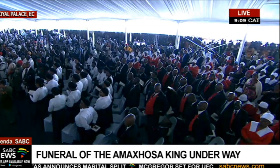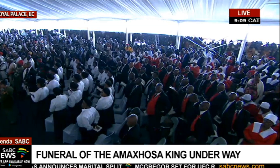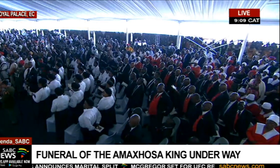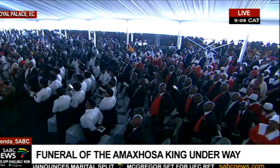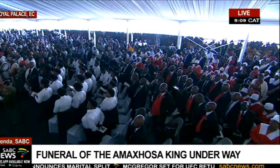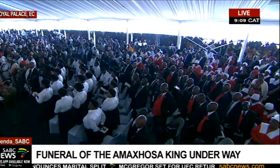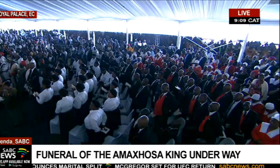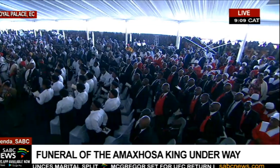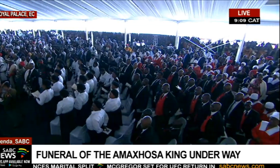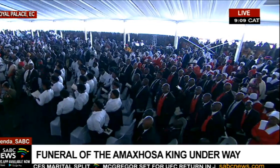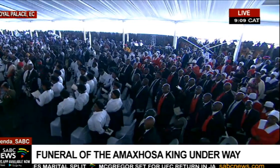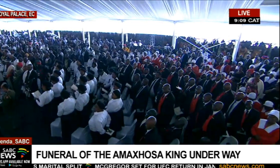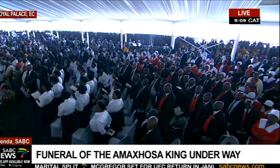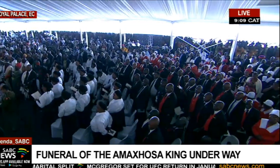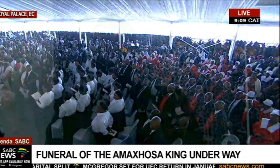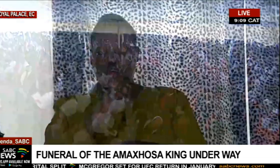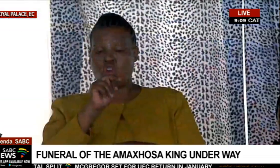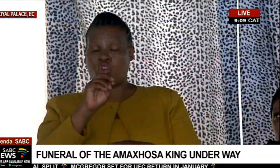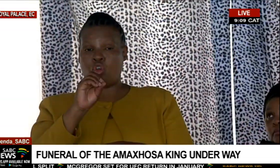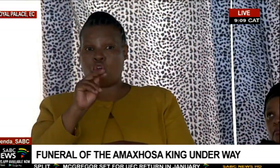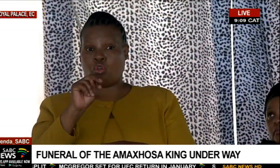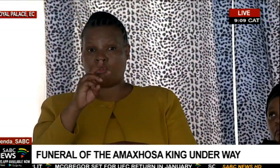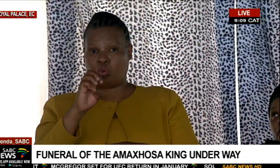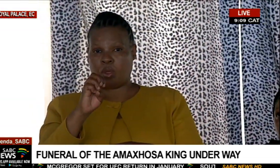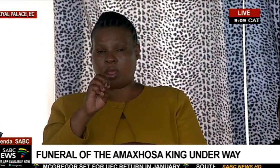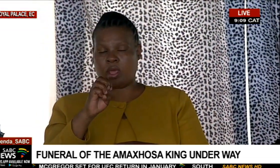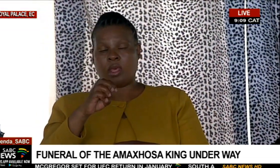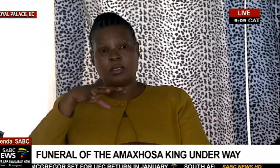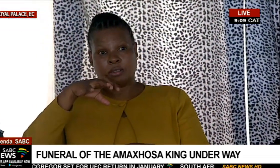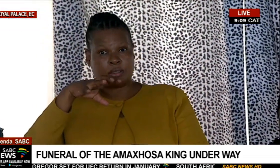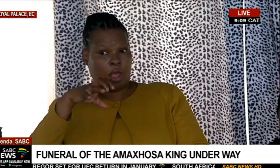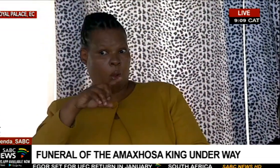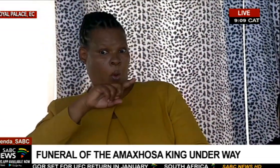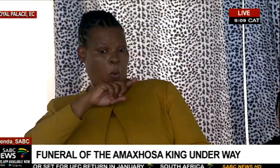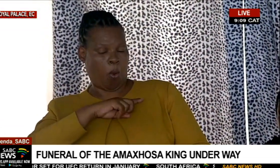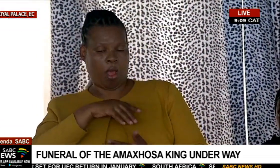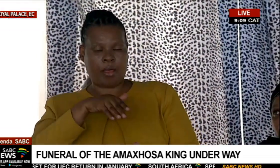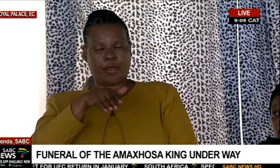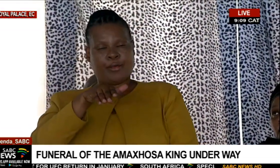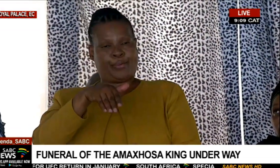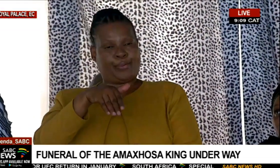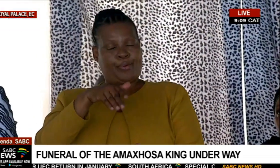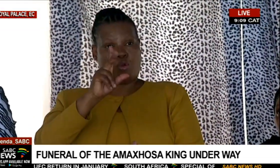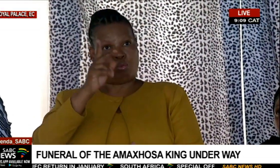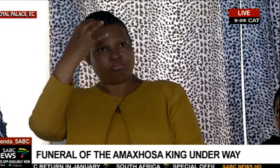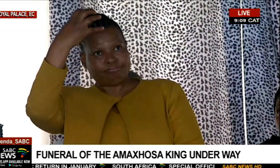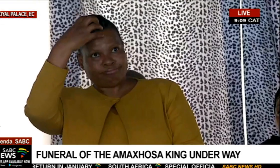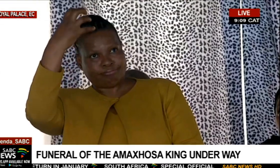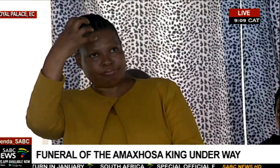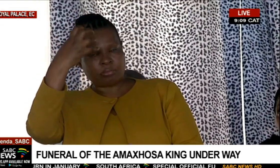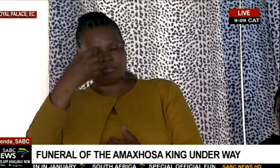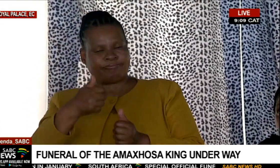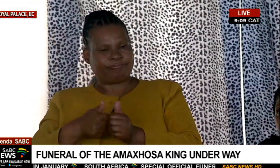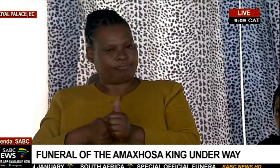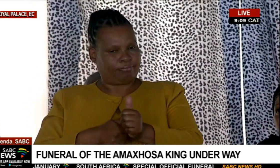ngenxa yokuba indlovukazi uNondwe Sigcawu ebengenanyana ulungele ukuphatha kwachancathwa kwisithethe